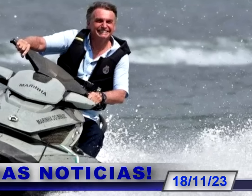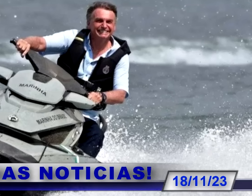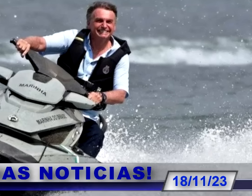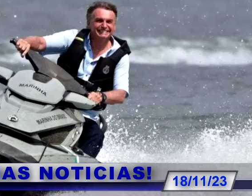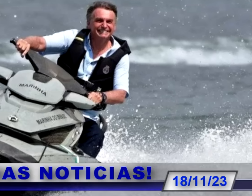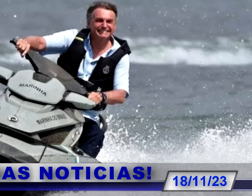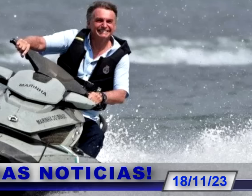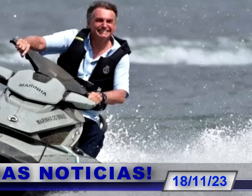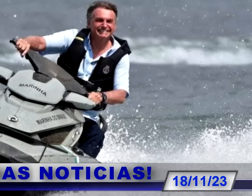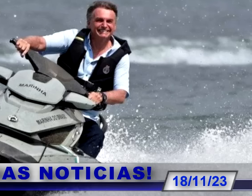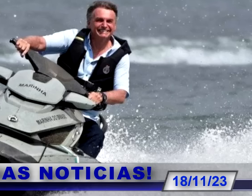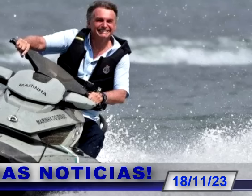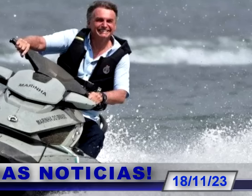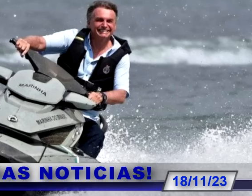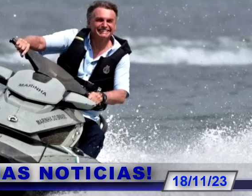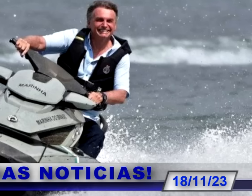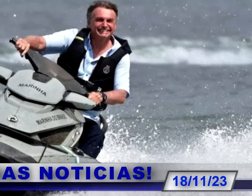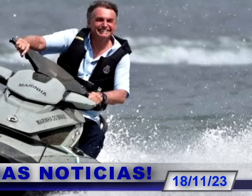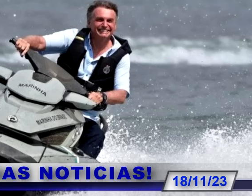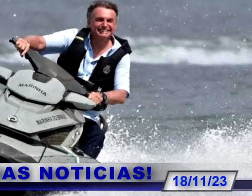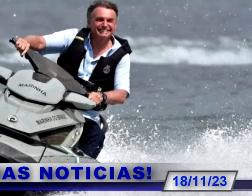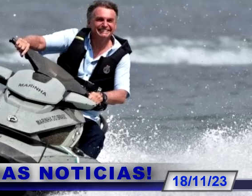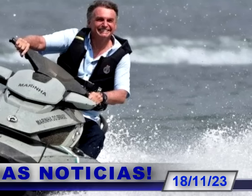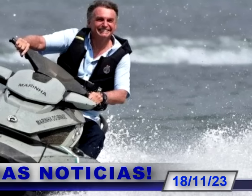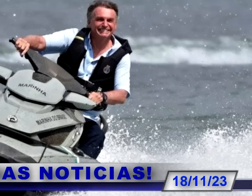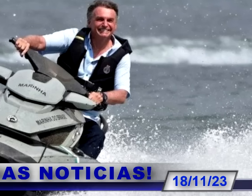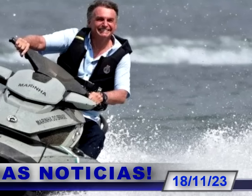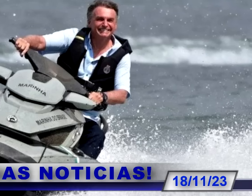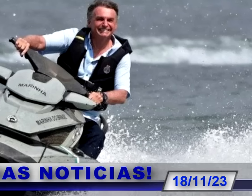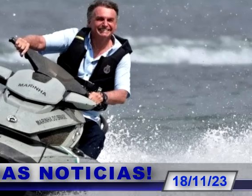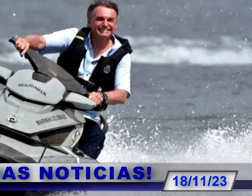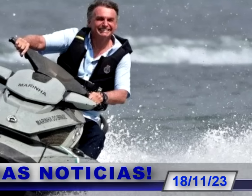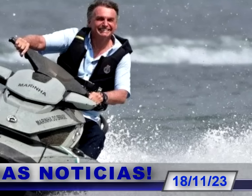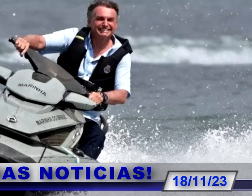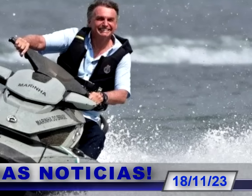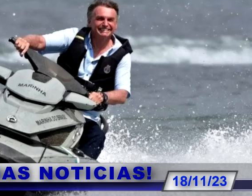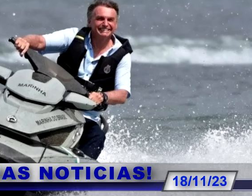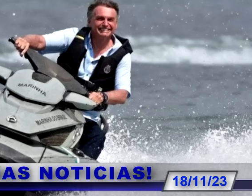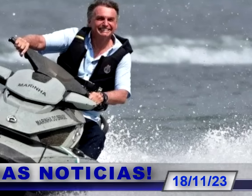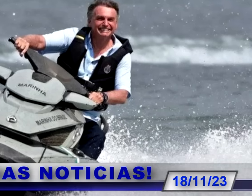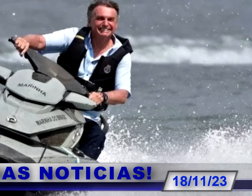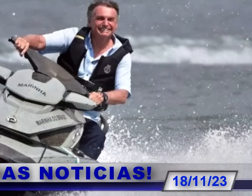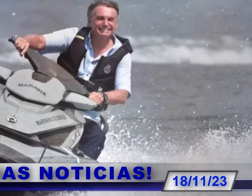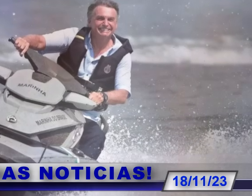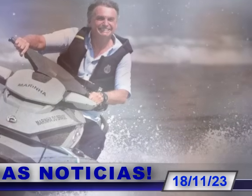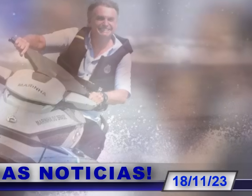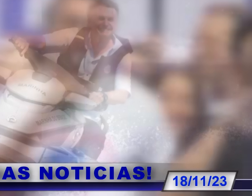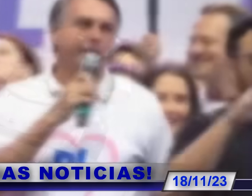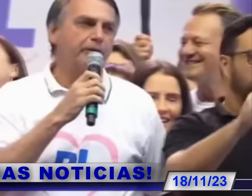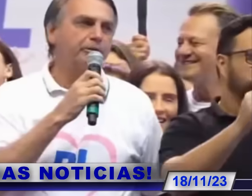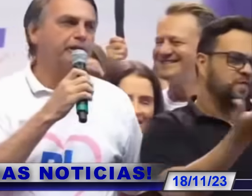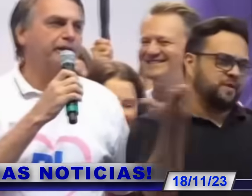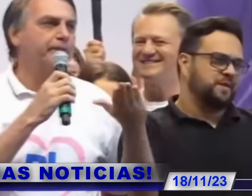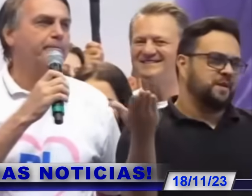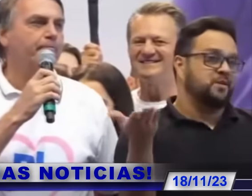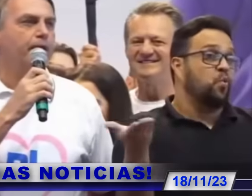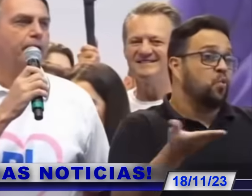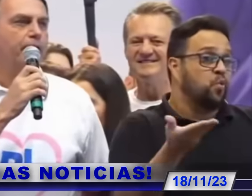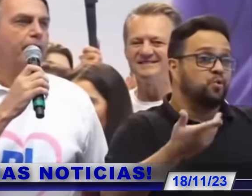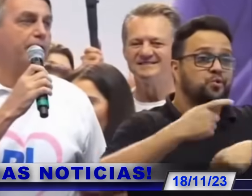sobre o caso e afirmou que a única baleia que ele está importunando é Flávio Dino. Veja o vídeo. Por esse momento